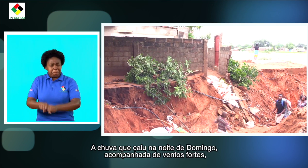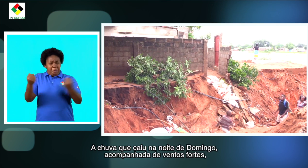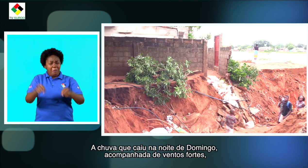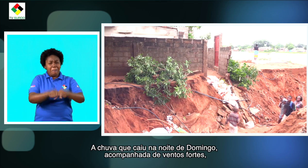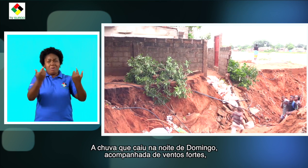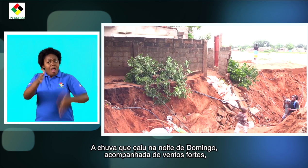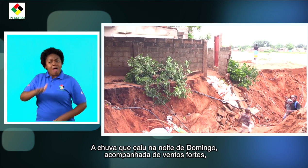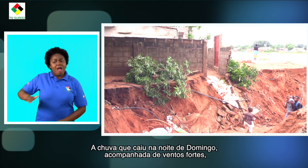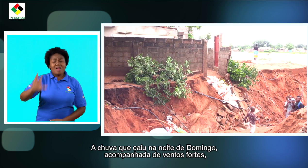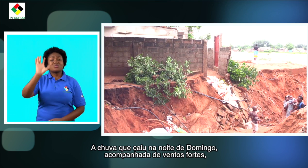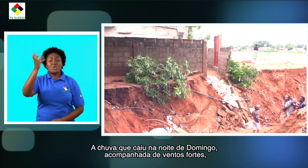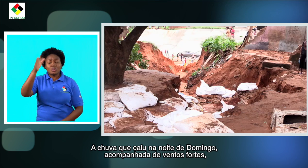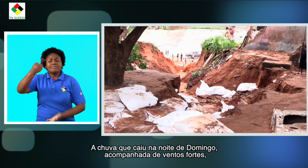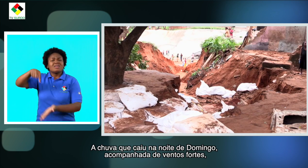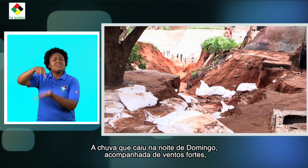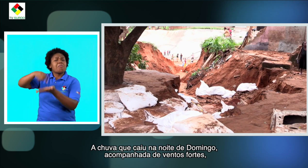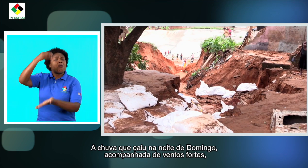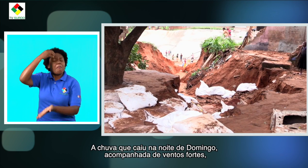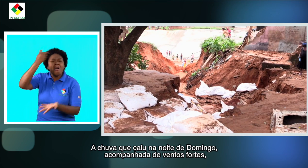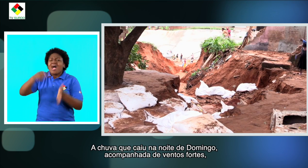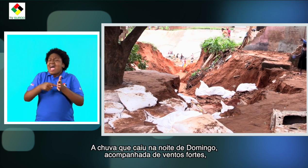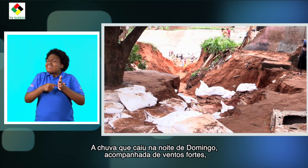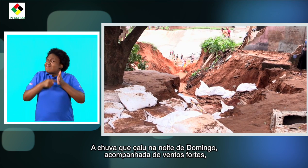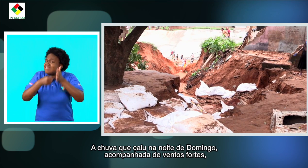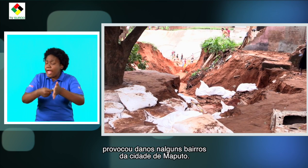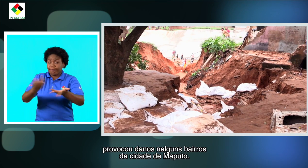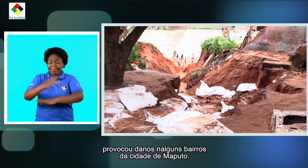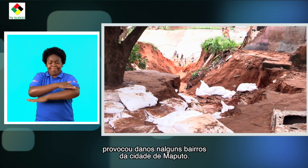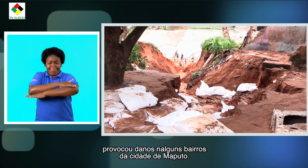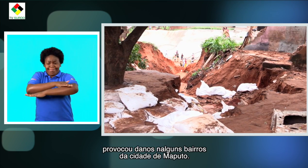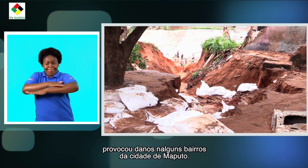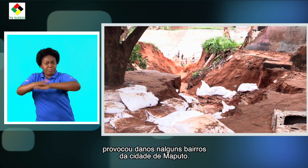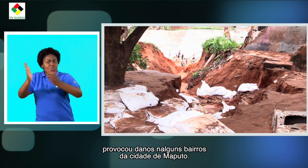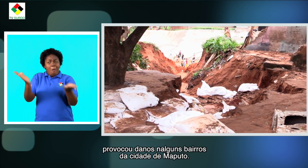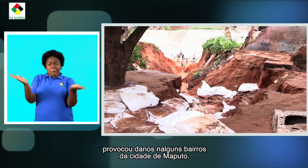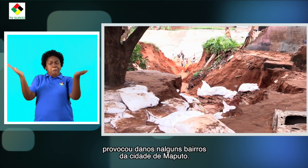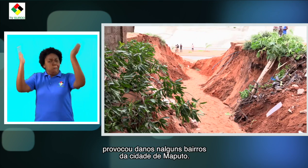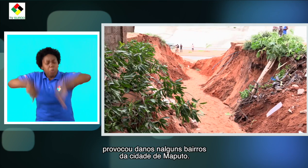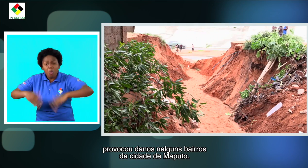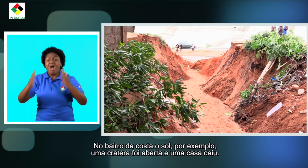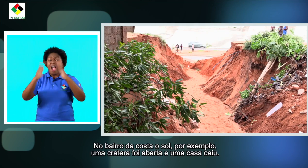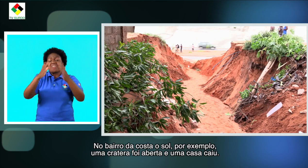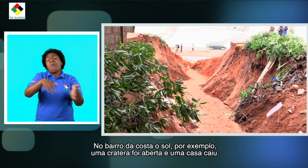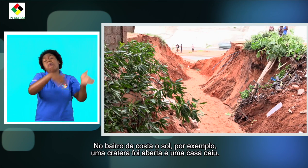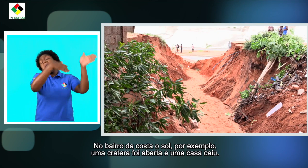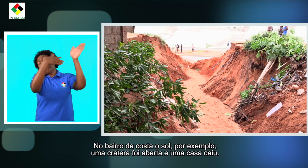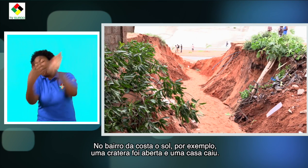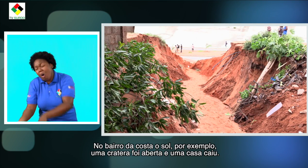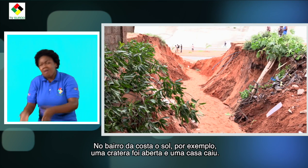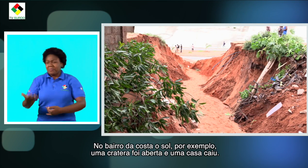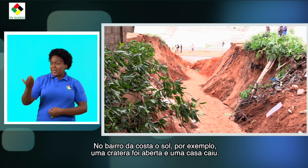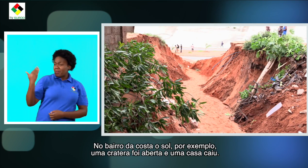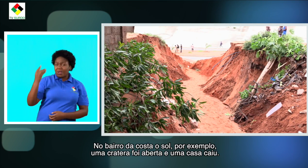A chuva que caiu na noite de domingo, acompanhada de ventos fortes, provocou danos em alguns bairros da cidade de Maputo. No bairro